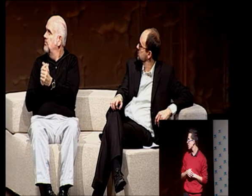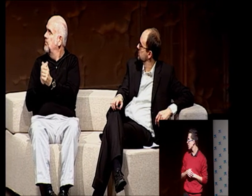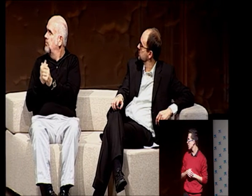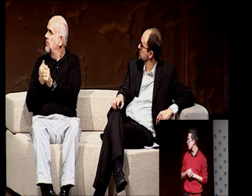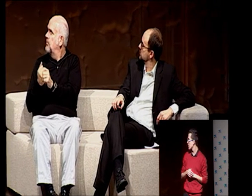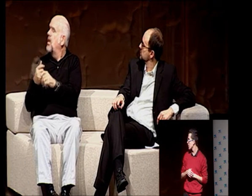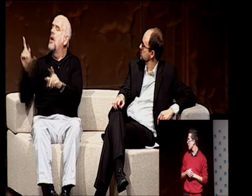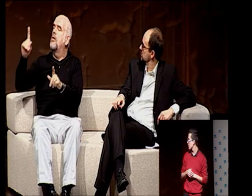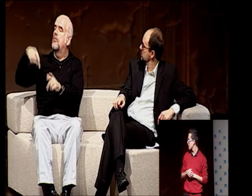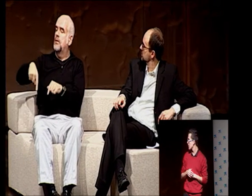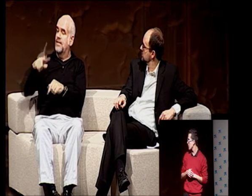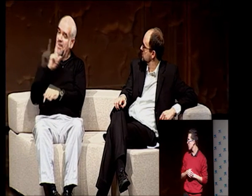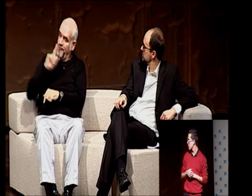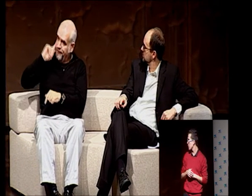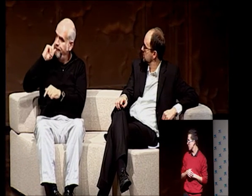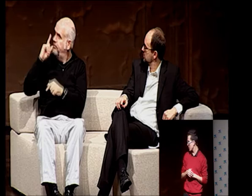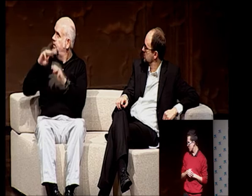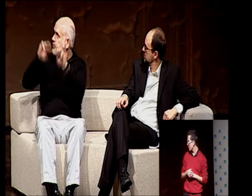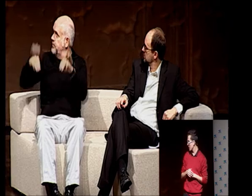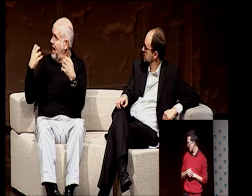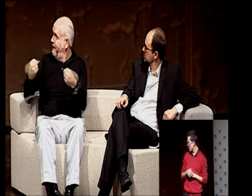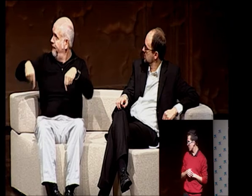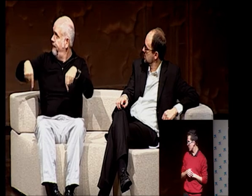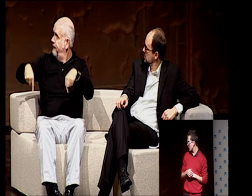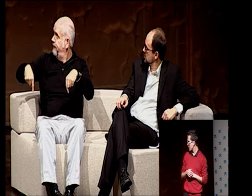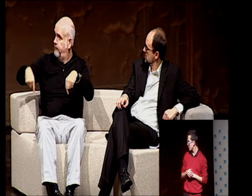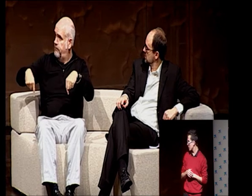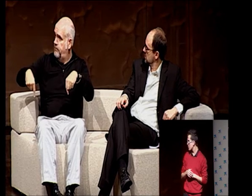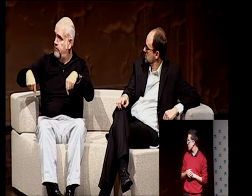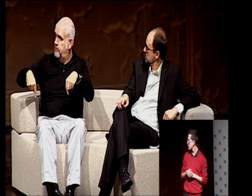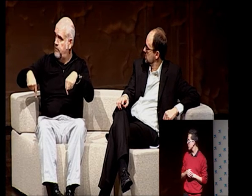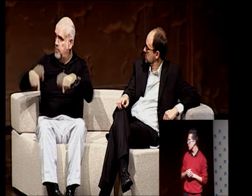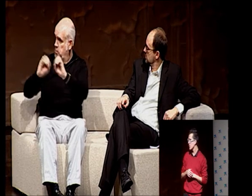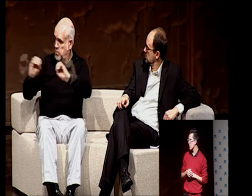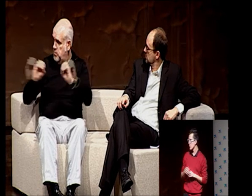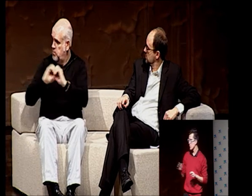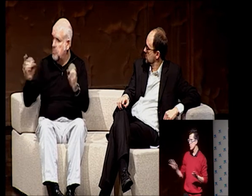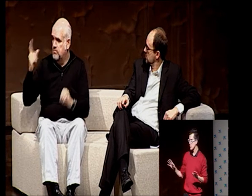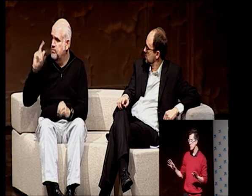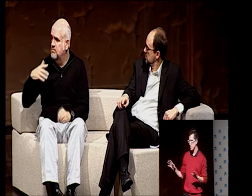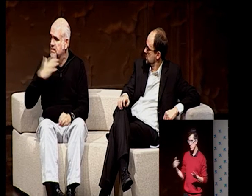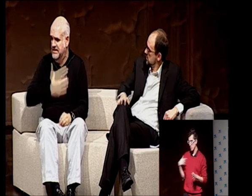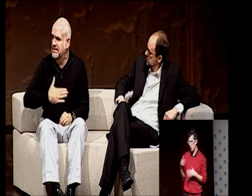de las personas sordas en España o en otro país está aclarando la